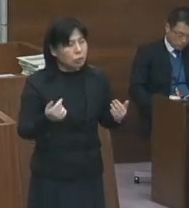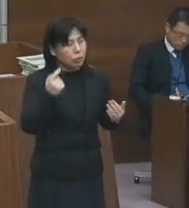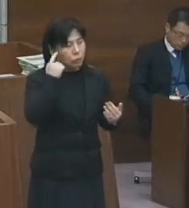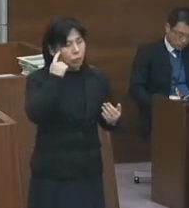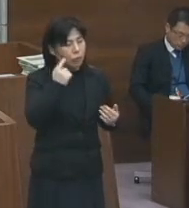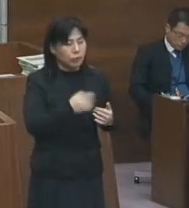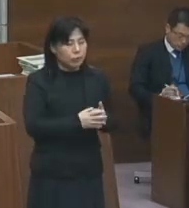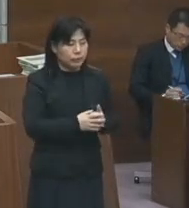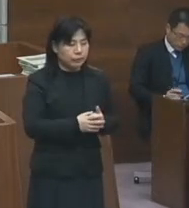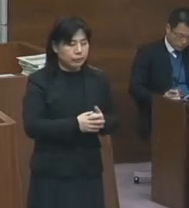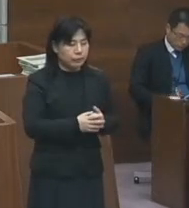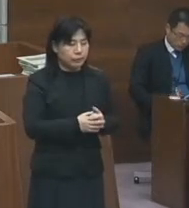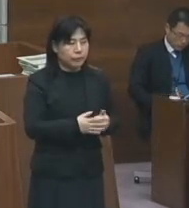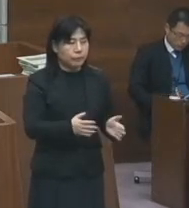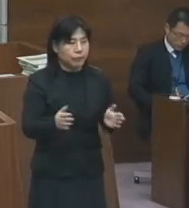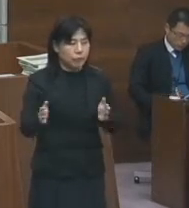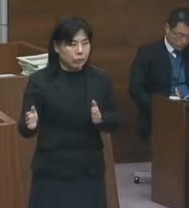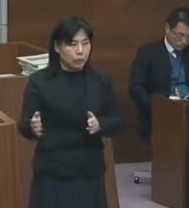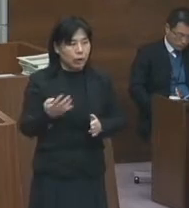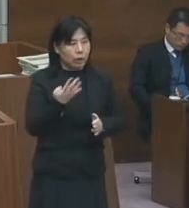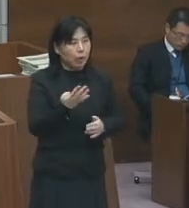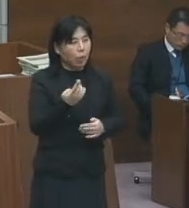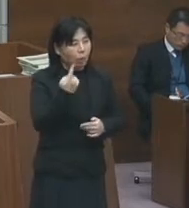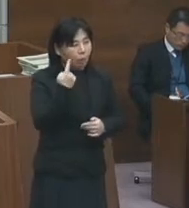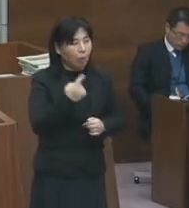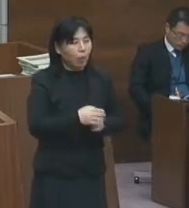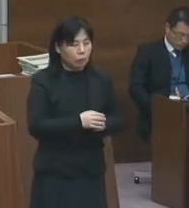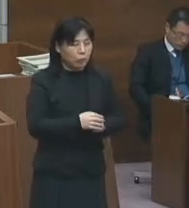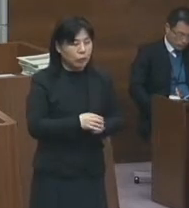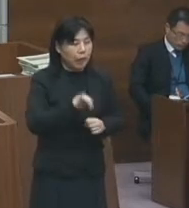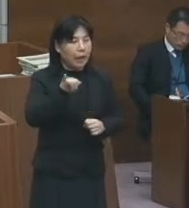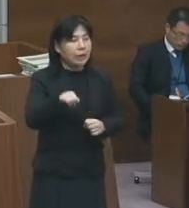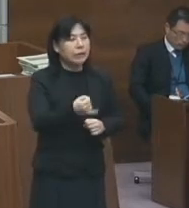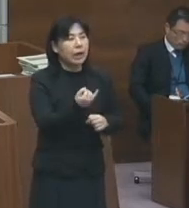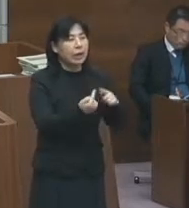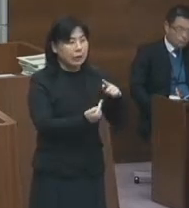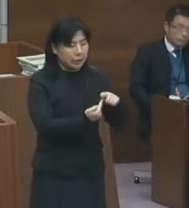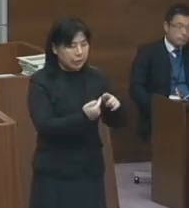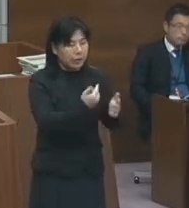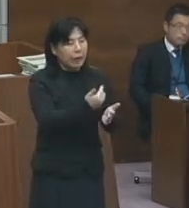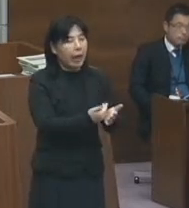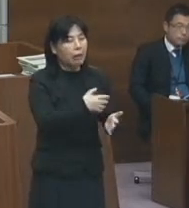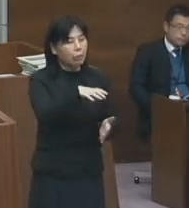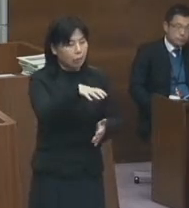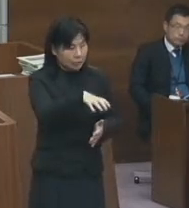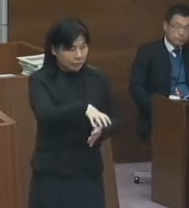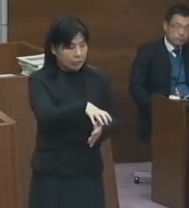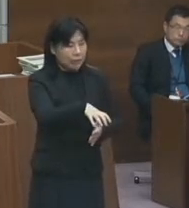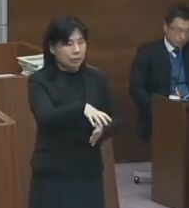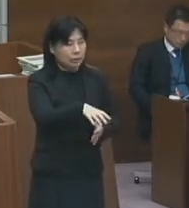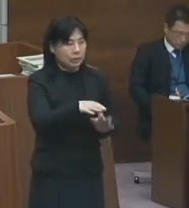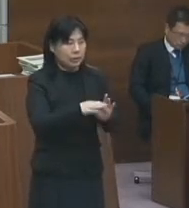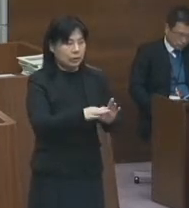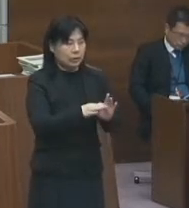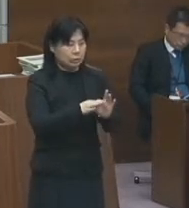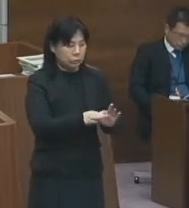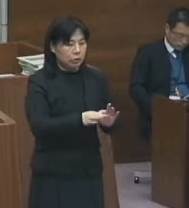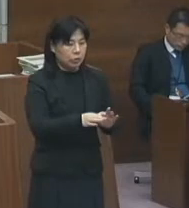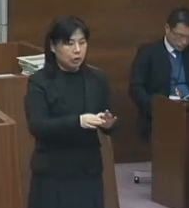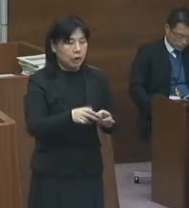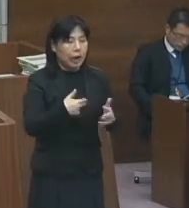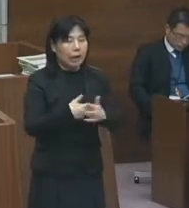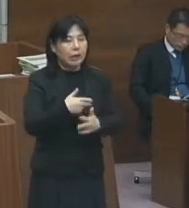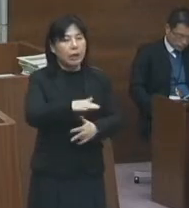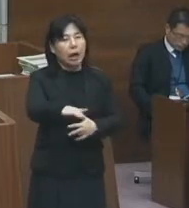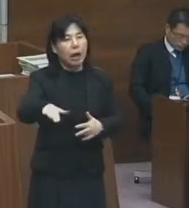います。次に4項目目、JT 跡地についてお聞きいたします。1点目は、北側の